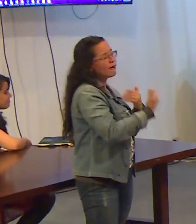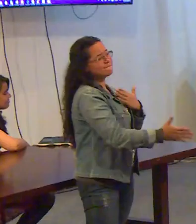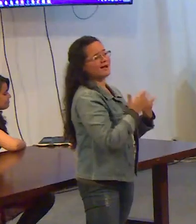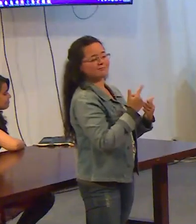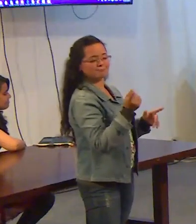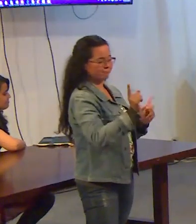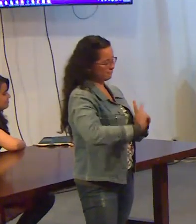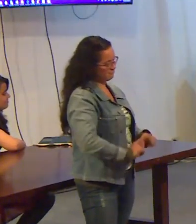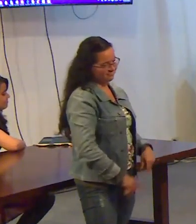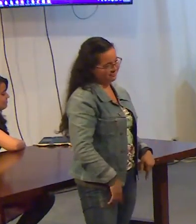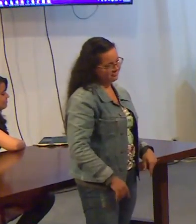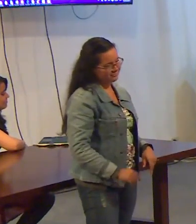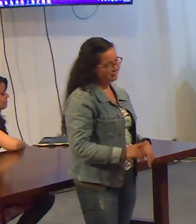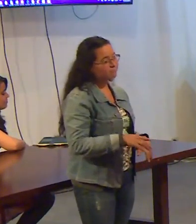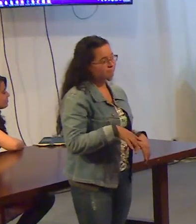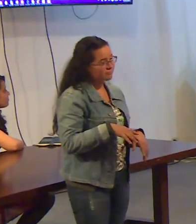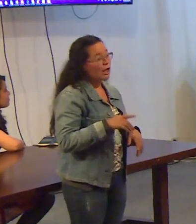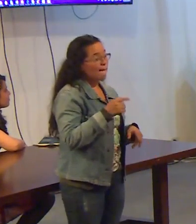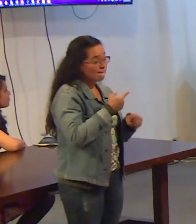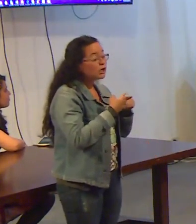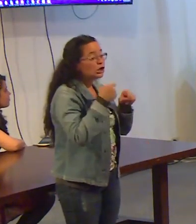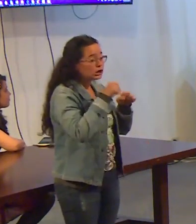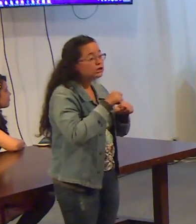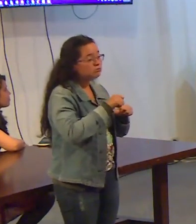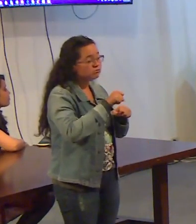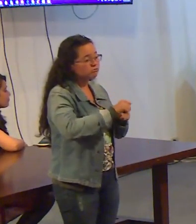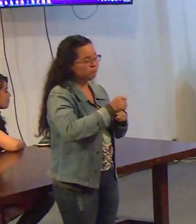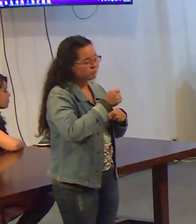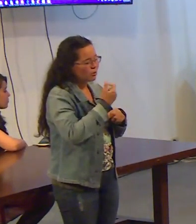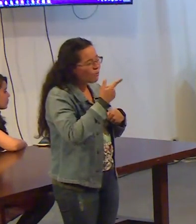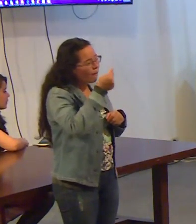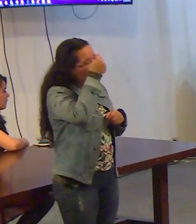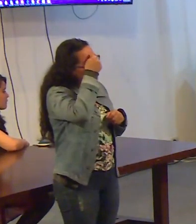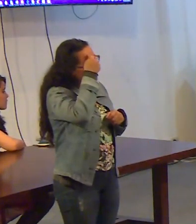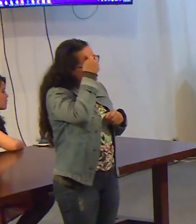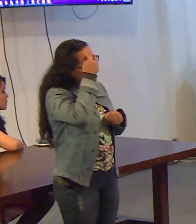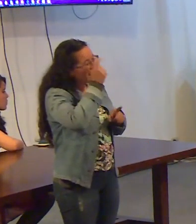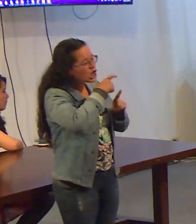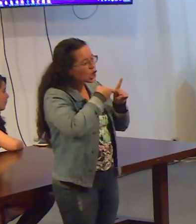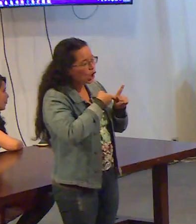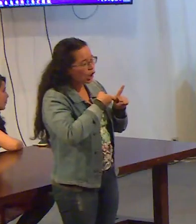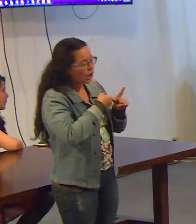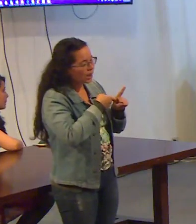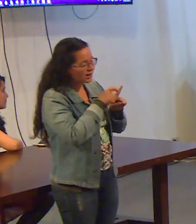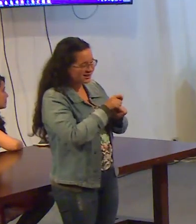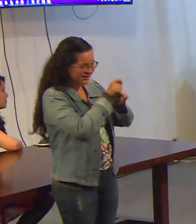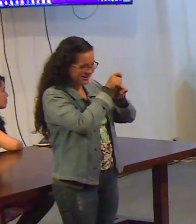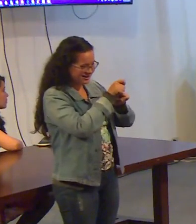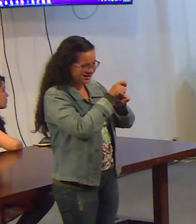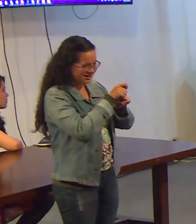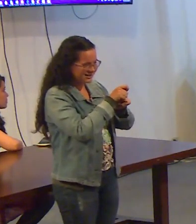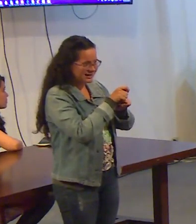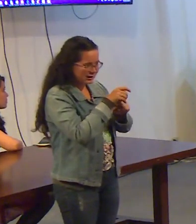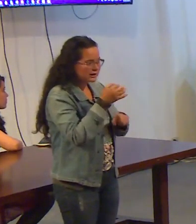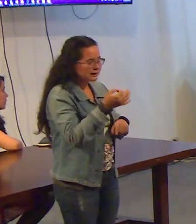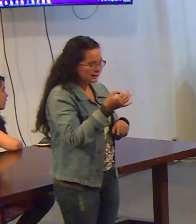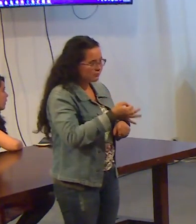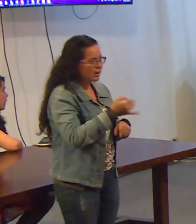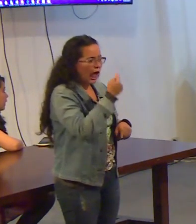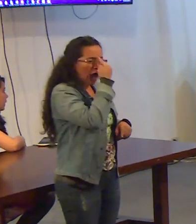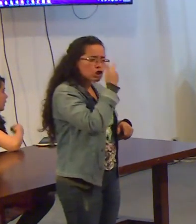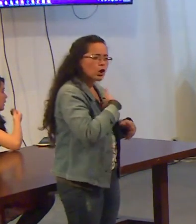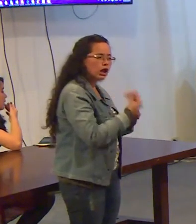pero que sí hace repensar el rol del educador especial en cada momento, porque es ir y pensar qué hice en la